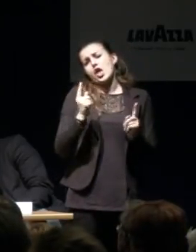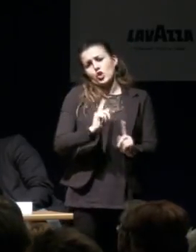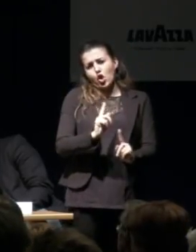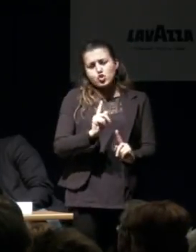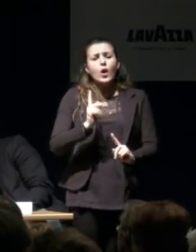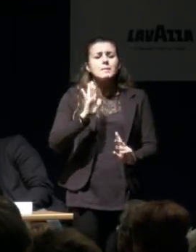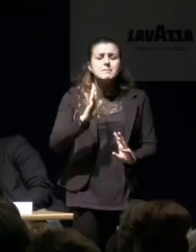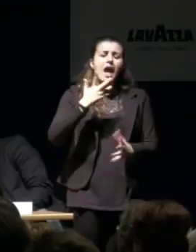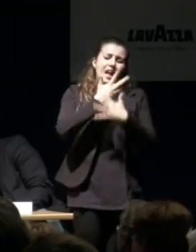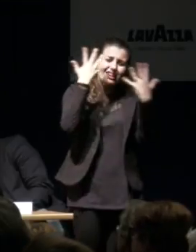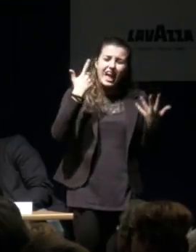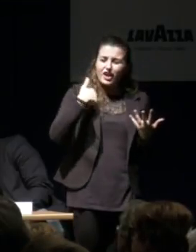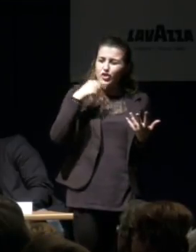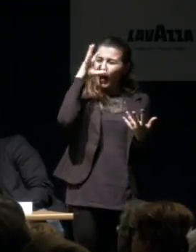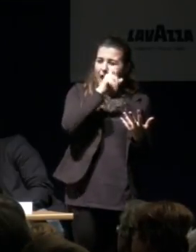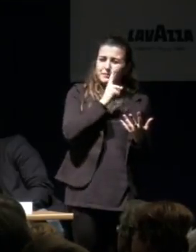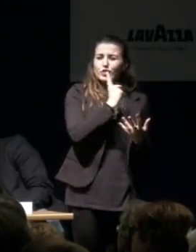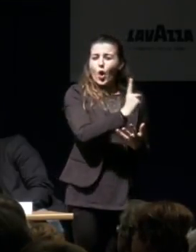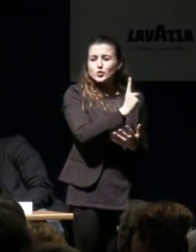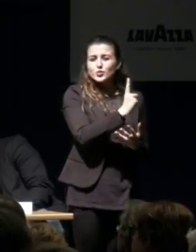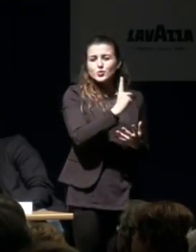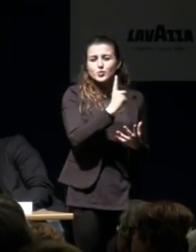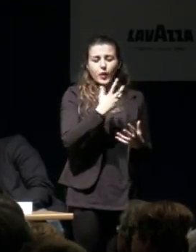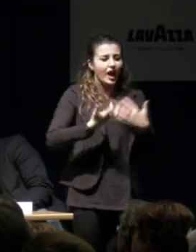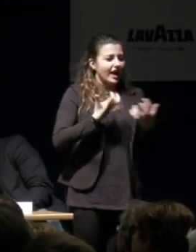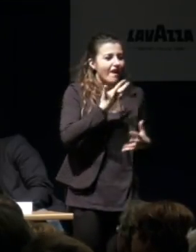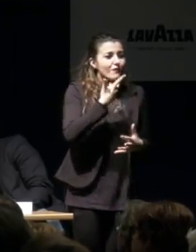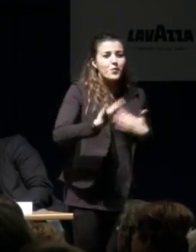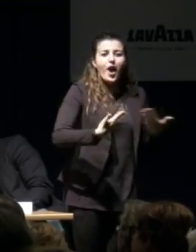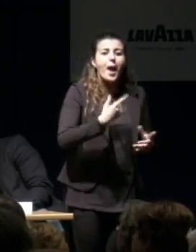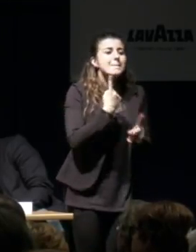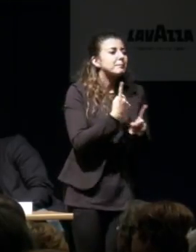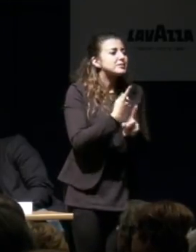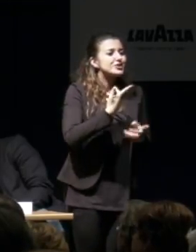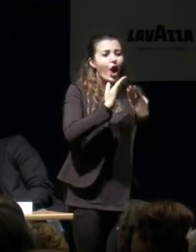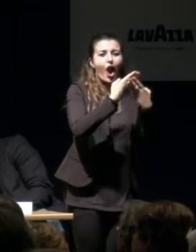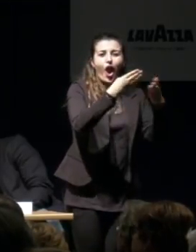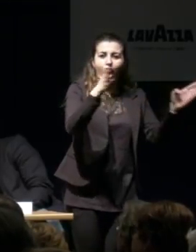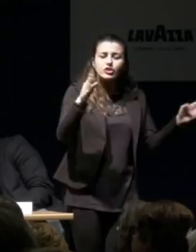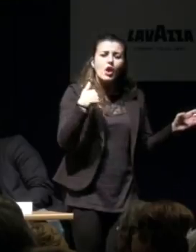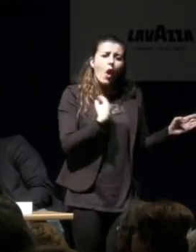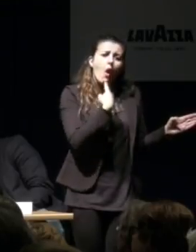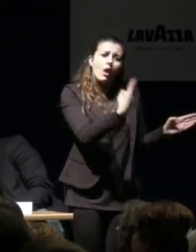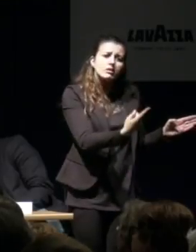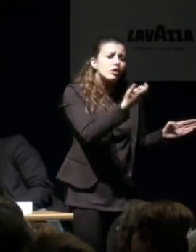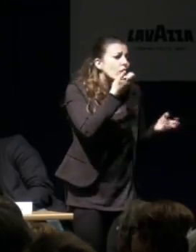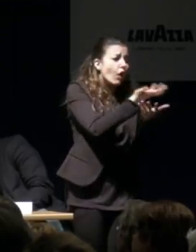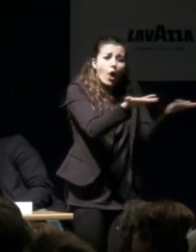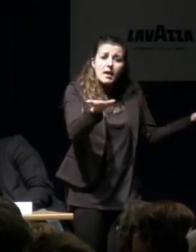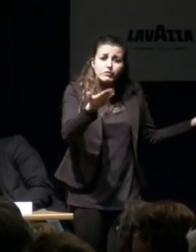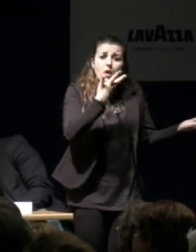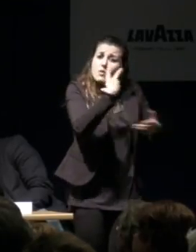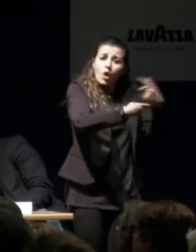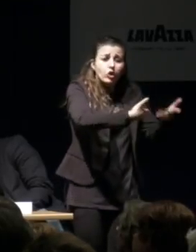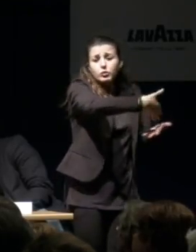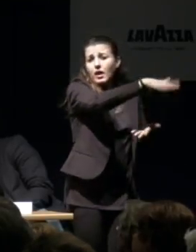intuendo questa sua frenesia questo suo bisogno e io gli ho detto guarda fai quello che vuoi